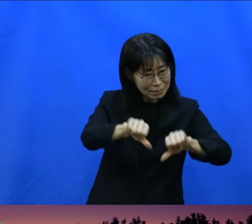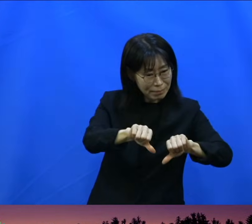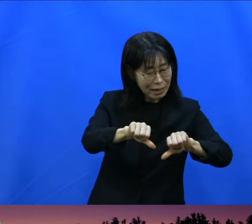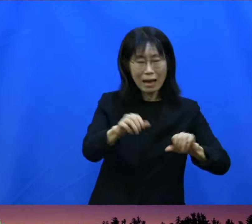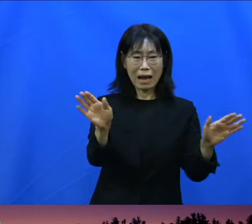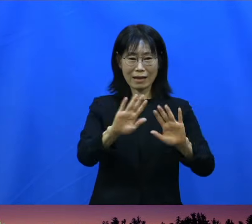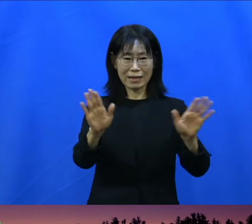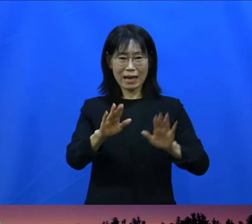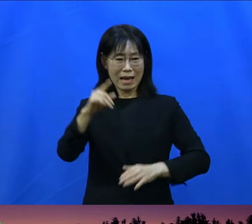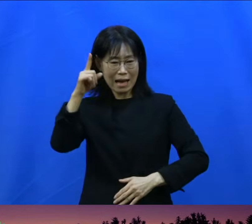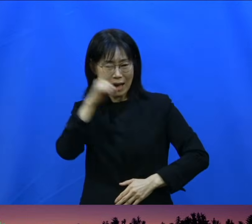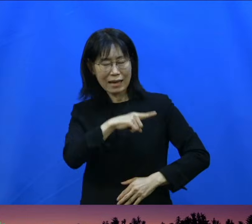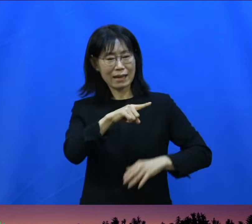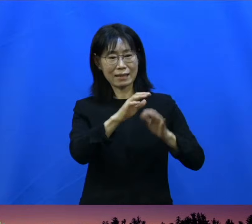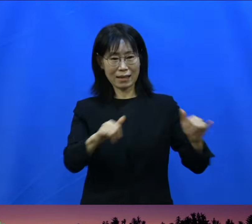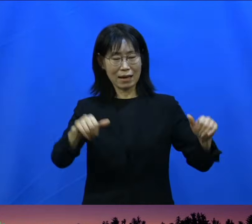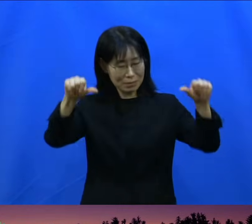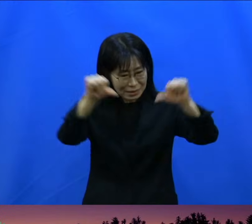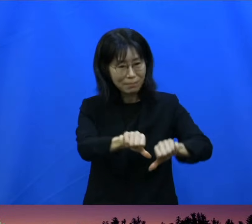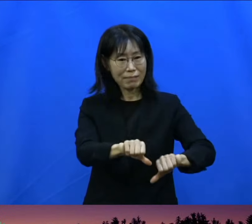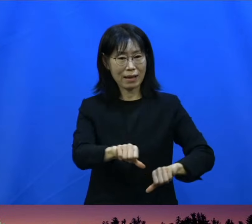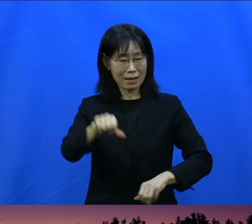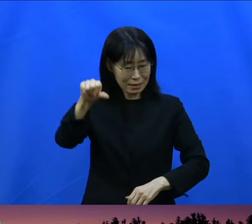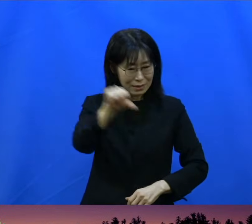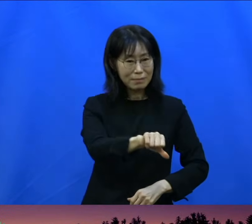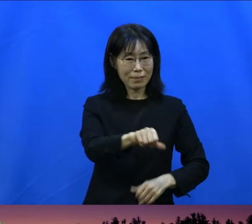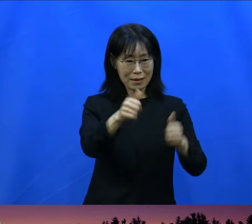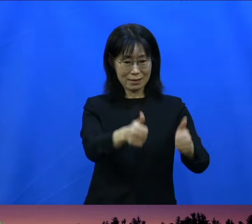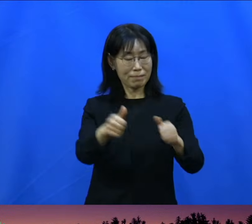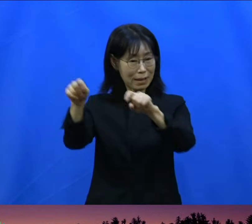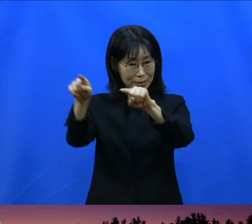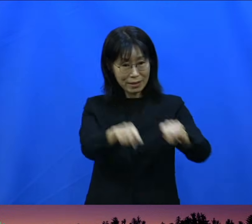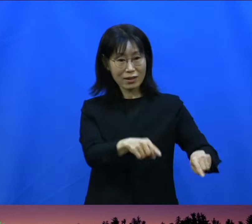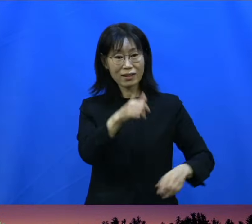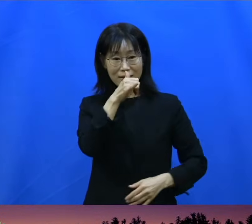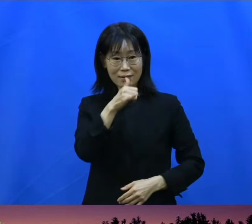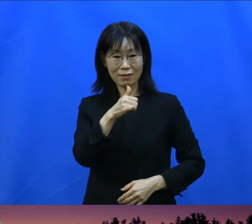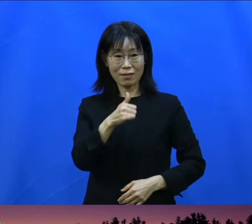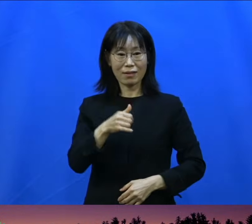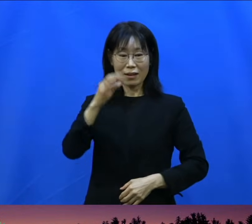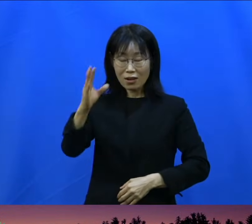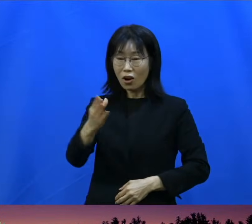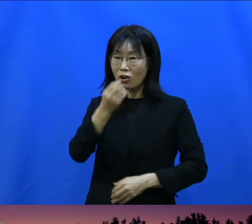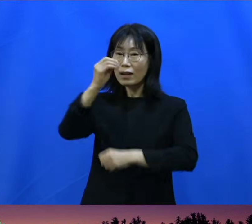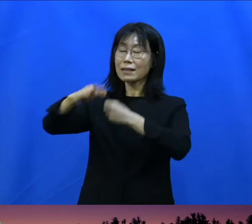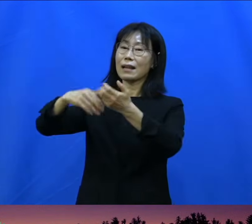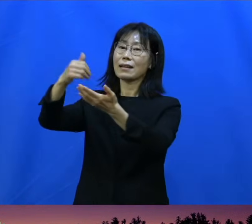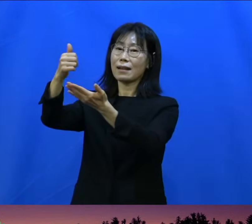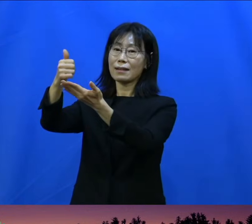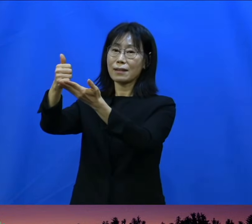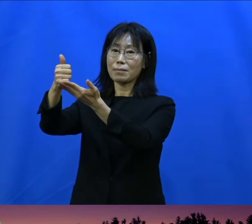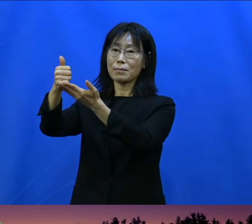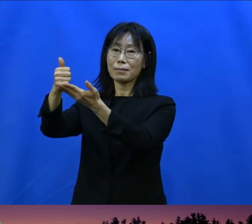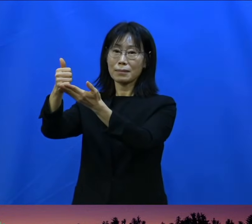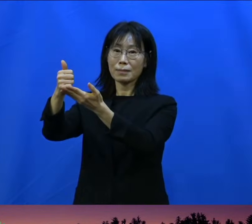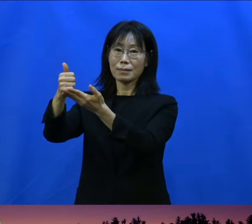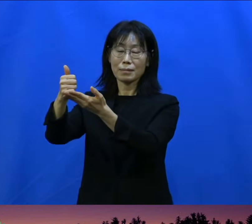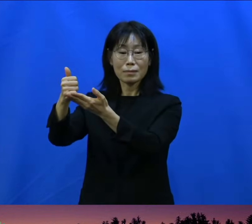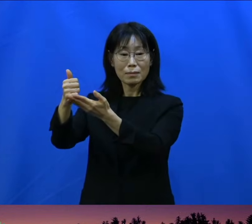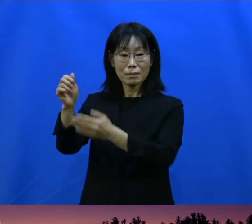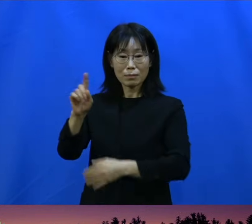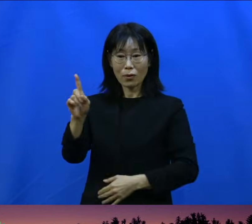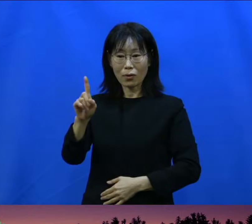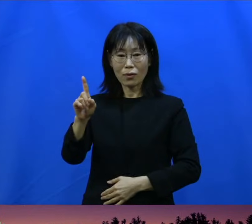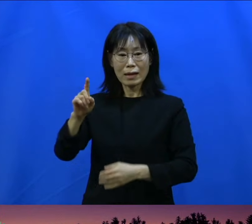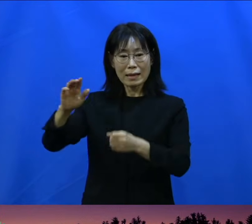자, 그분이 거룩하신 분이라는 거예요. 그 거룩하신 하나님은 누구냐? 그가